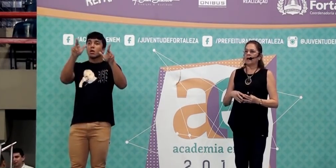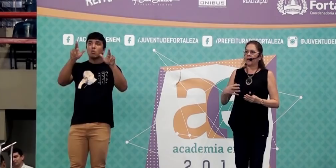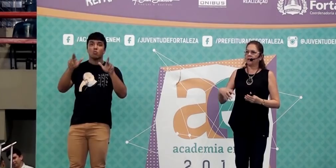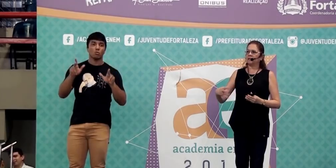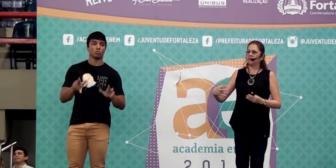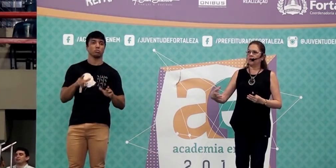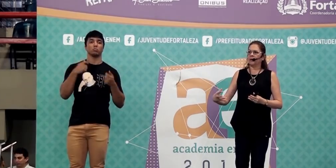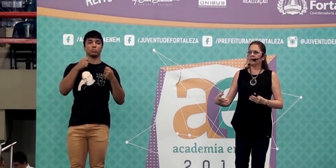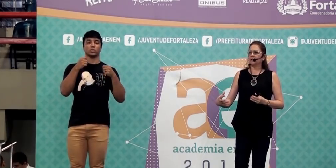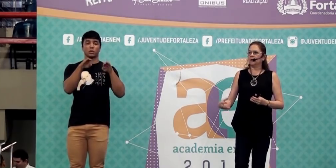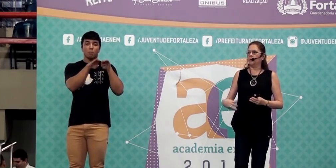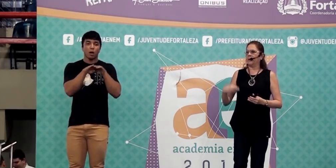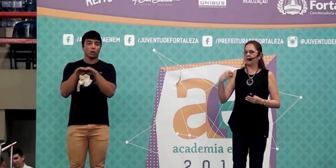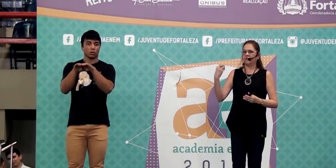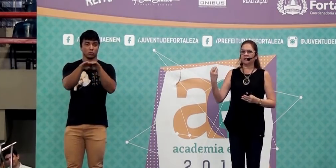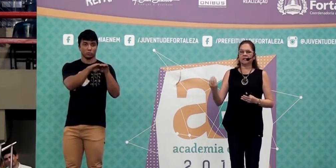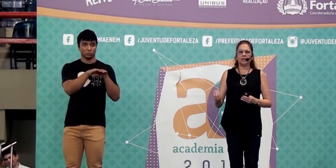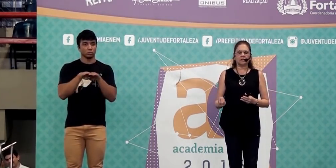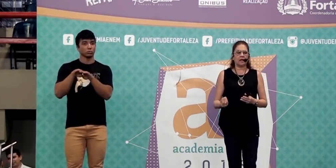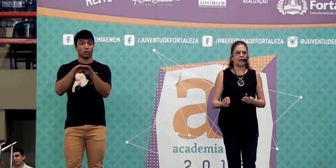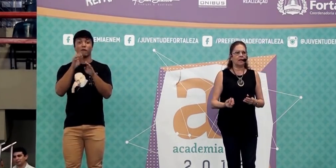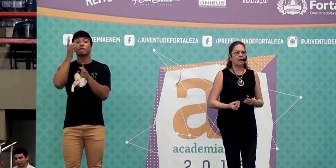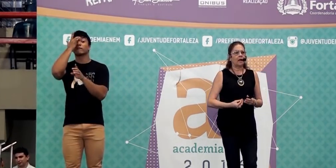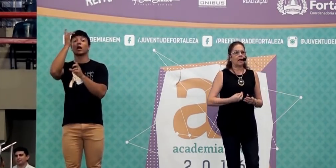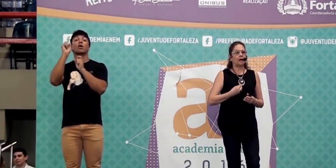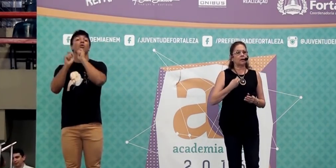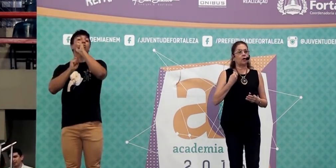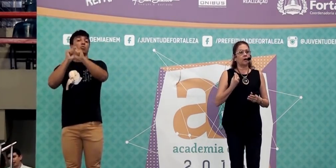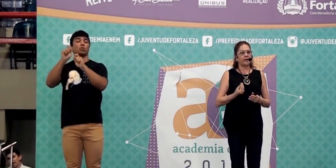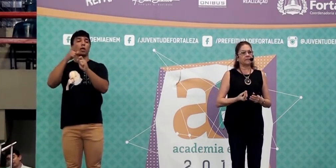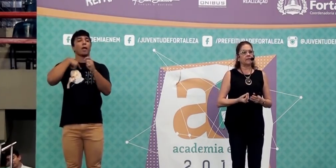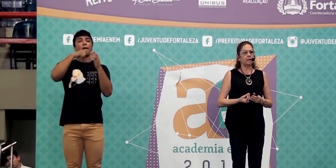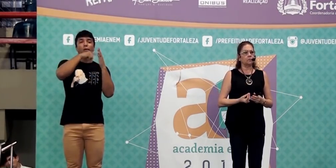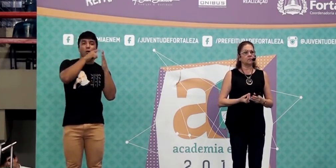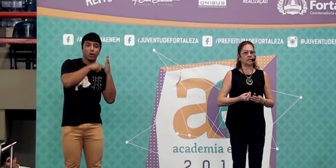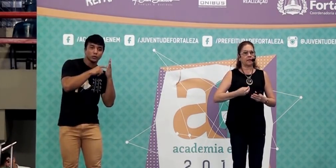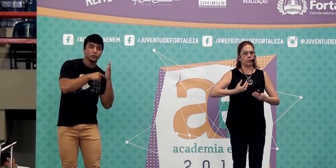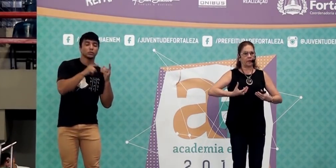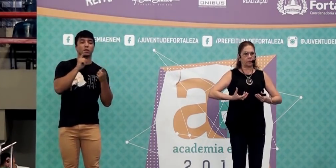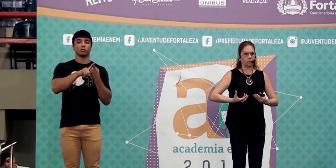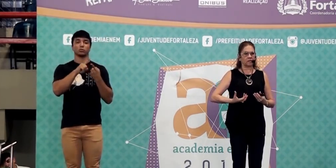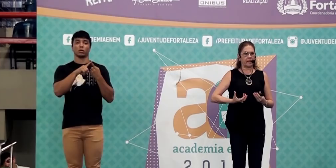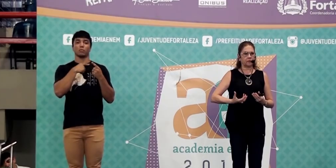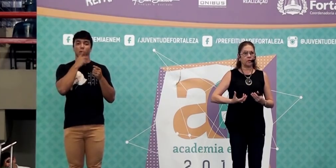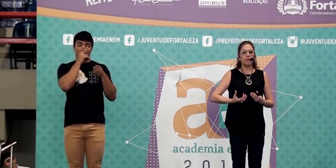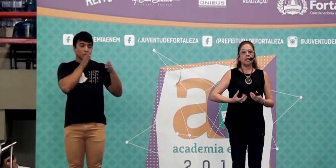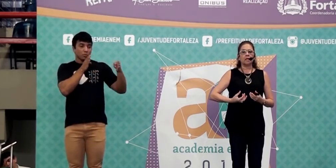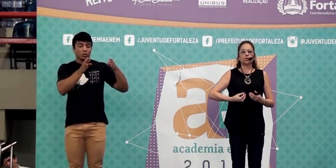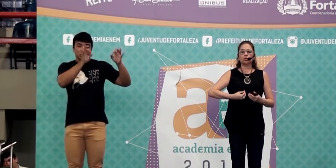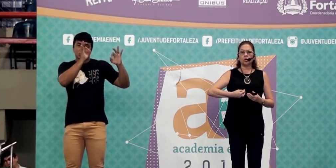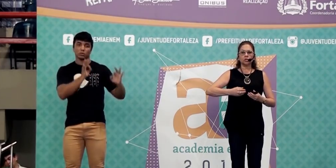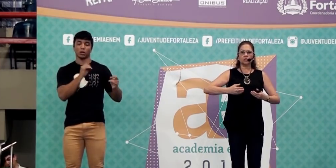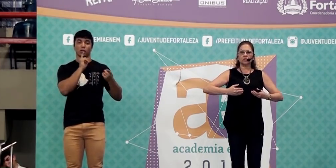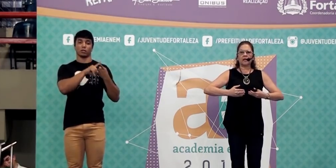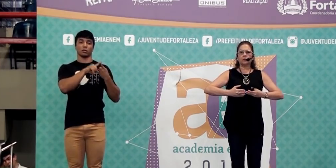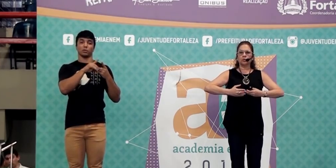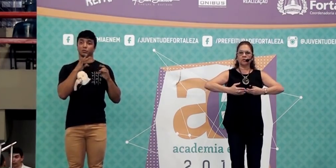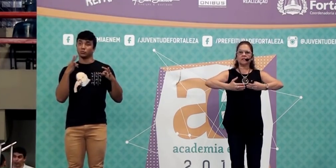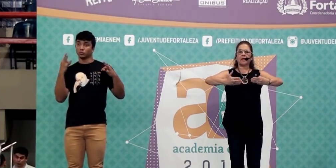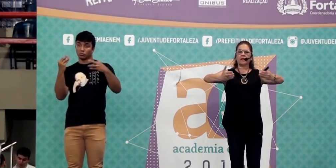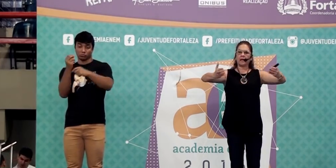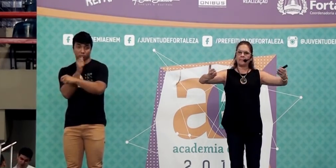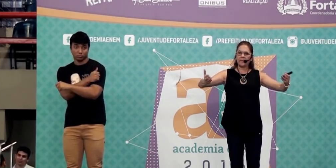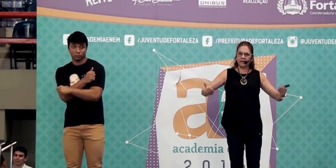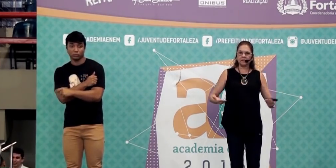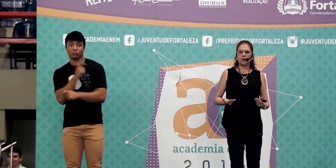jus a essa formatação para facilitar a correção, sair num período certo, e todos os